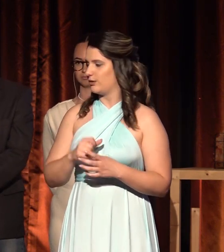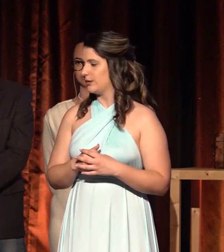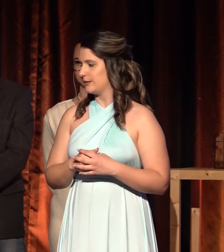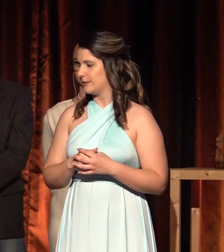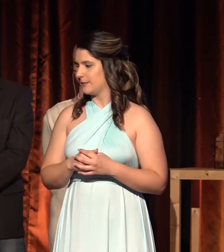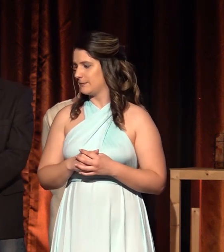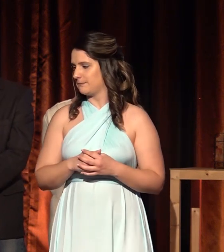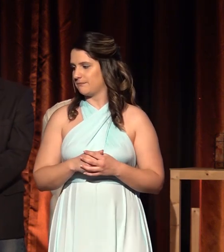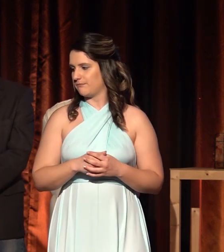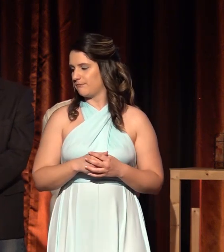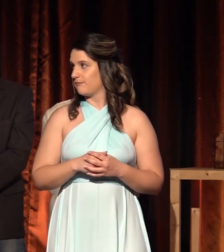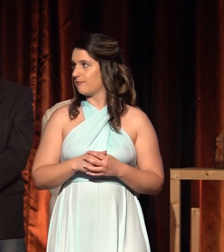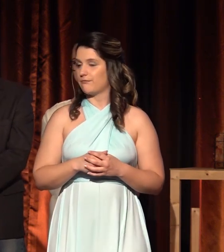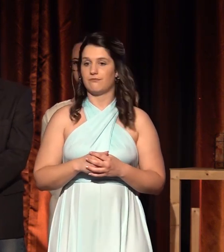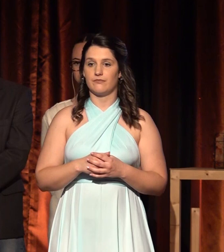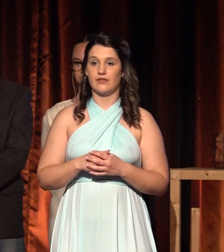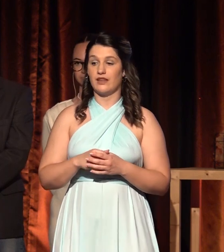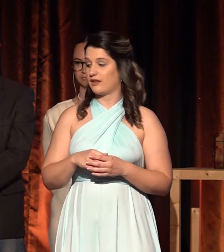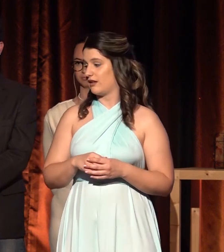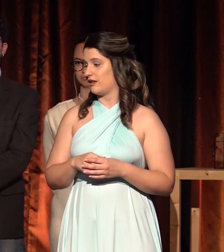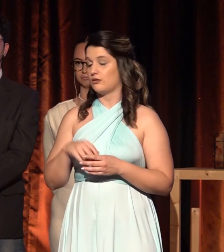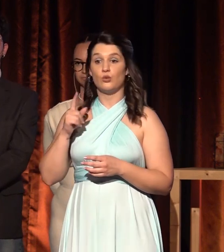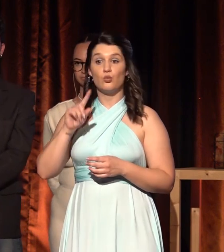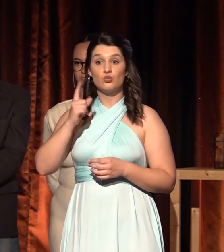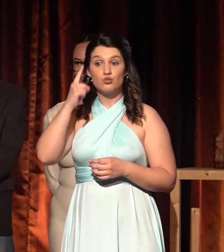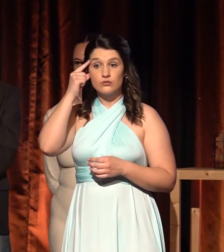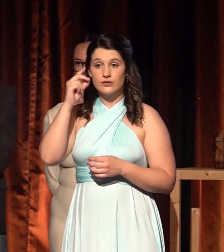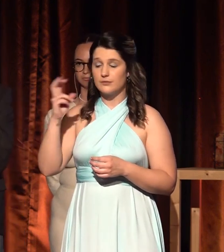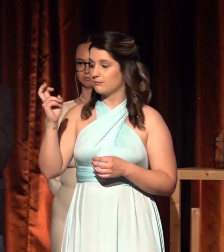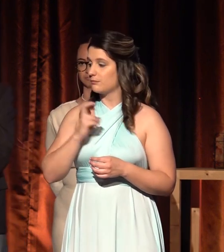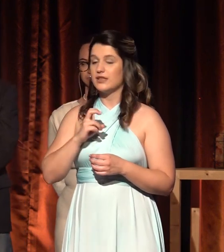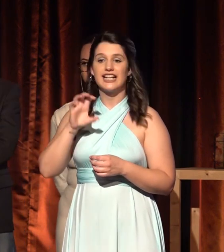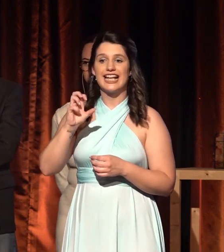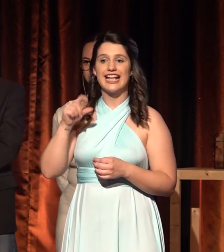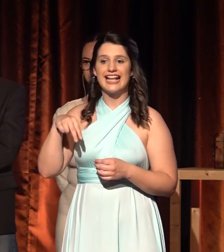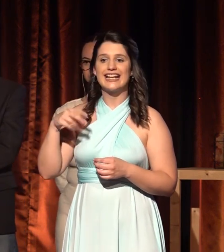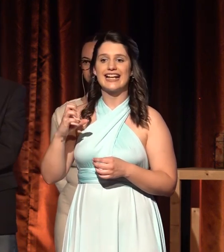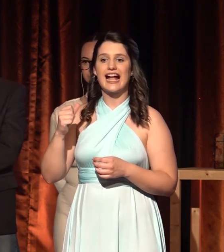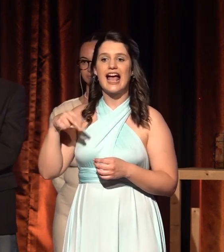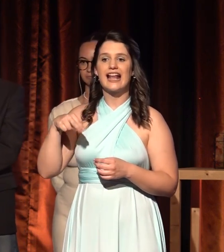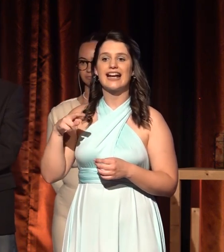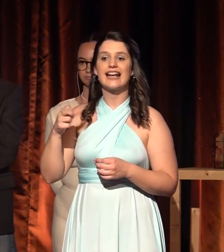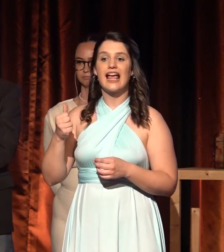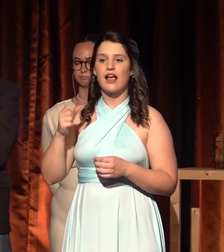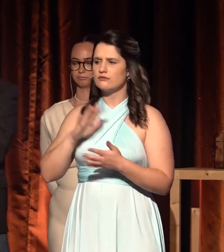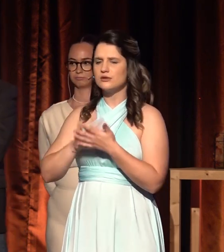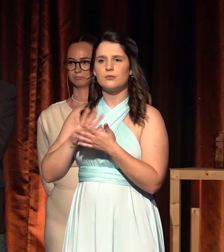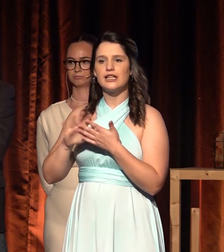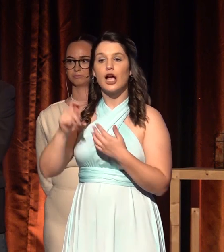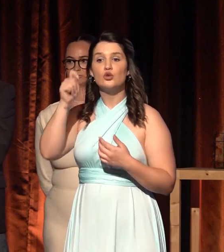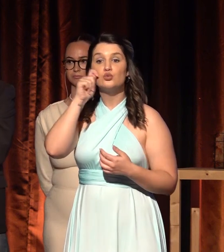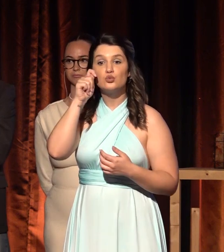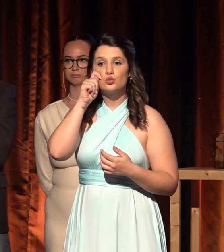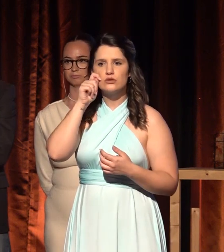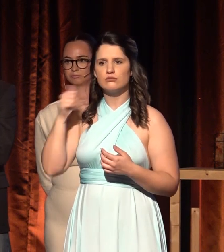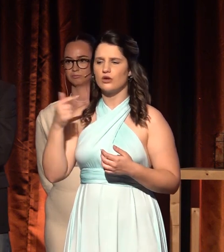d'estudiar havia despertat en mi, trobo el superior d'allotjaments turístics, aquí, a l'Institut Montsià, a tan sols 17 quilòmetres de casa meva, del qual